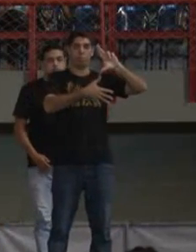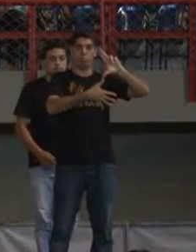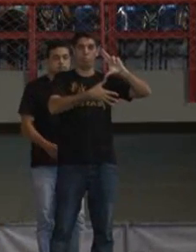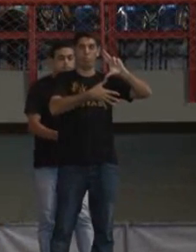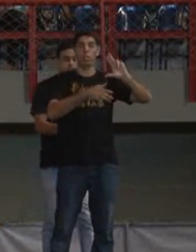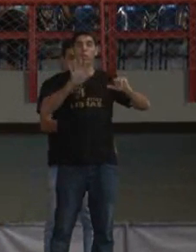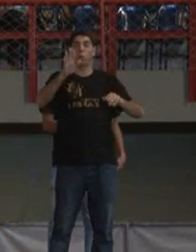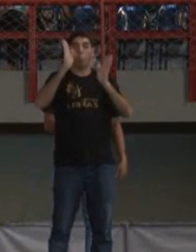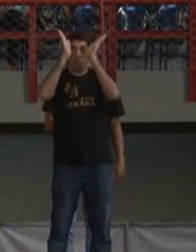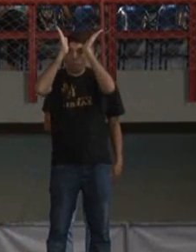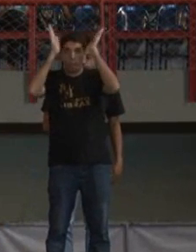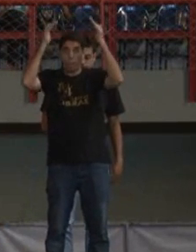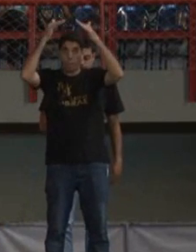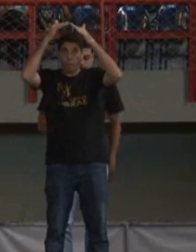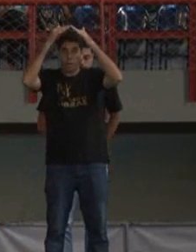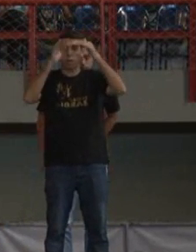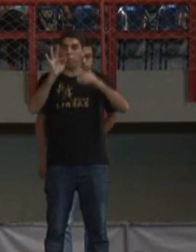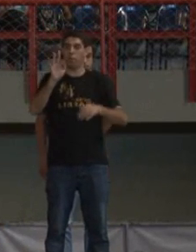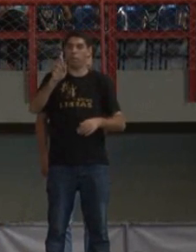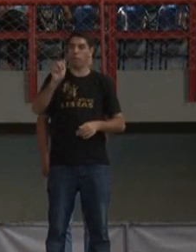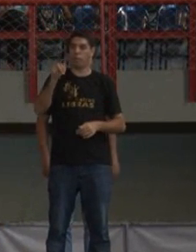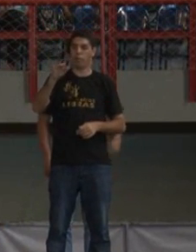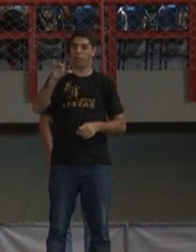Francisco da Companhia de